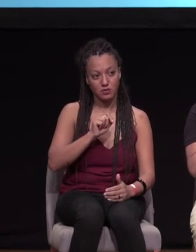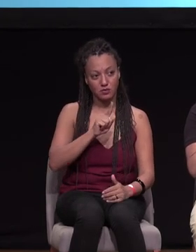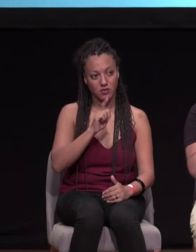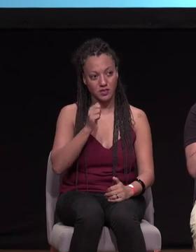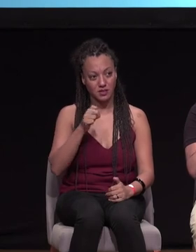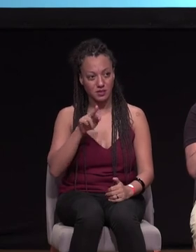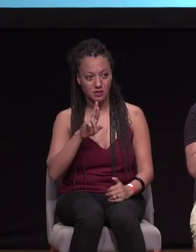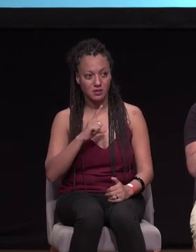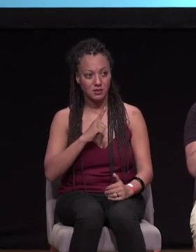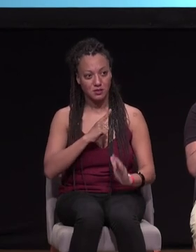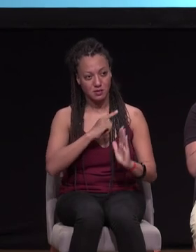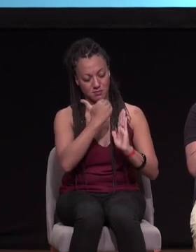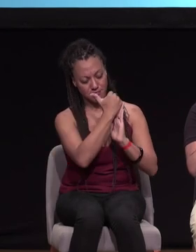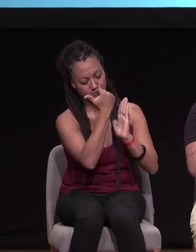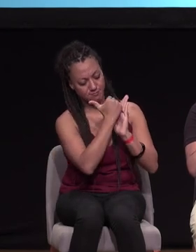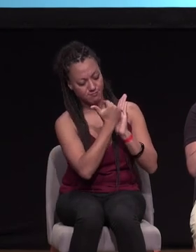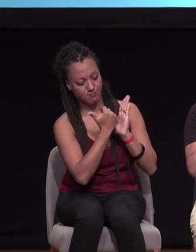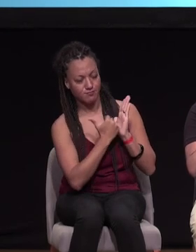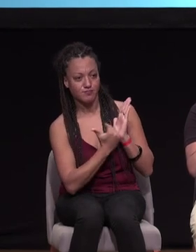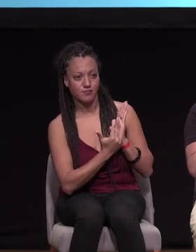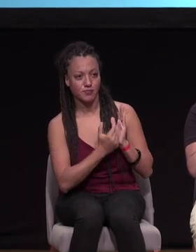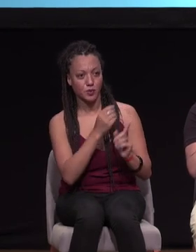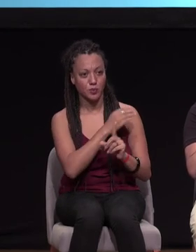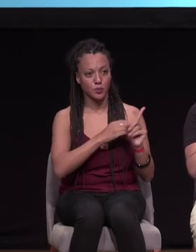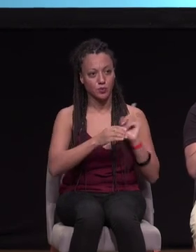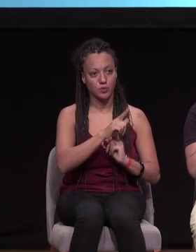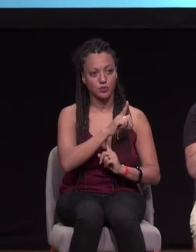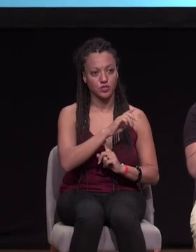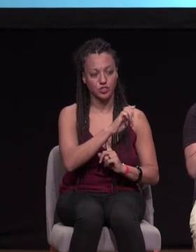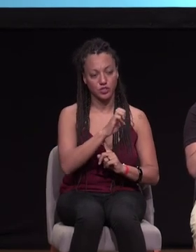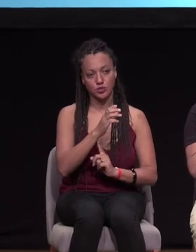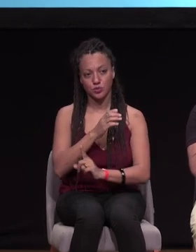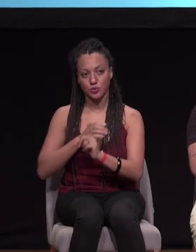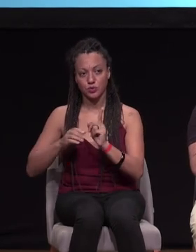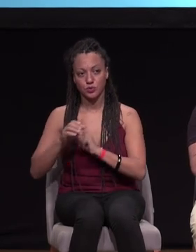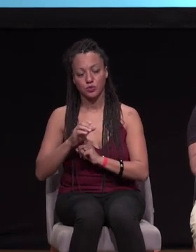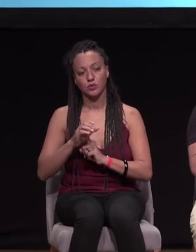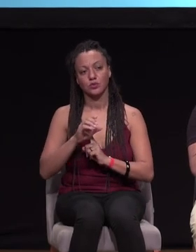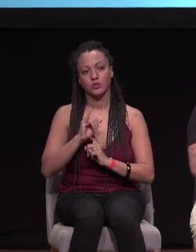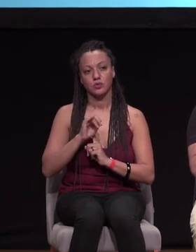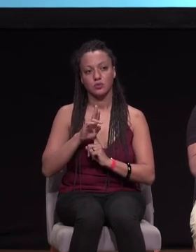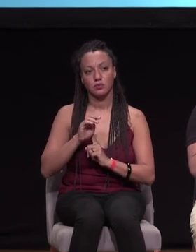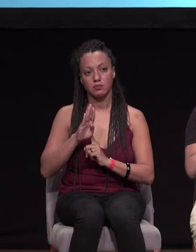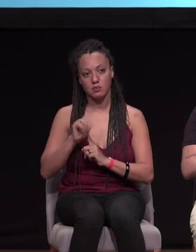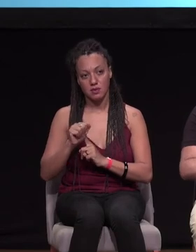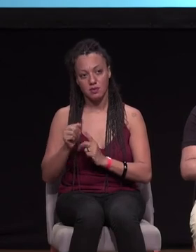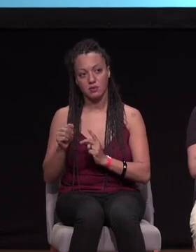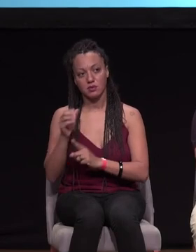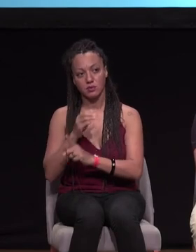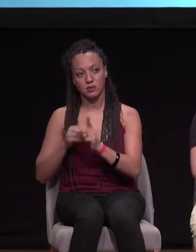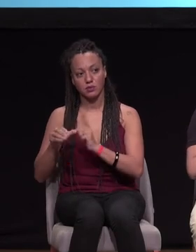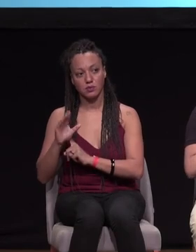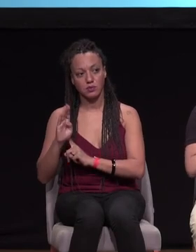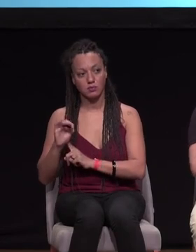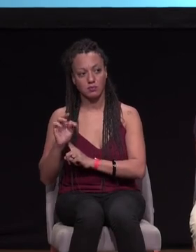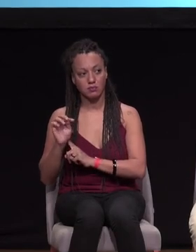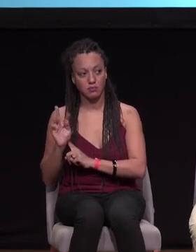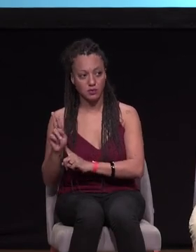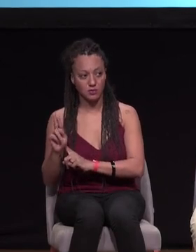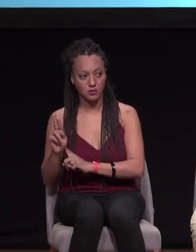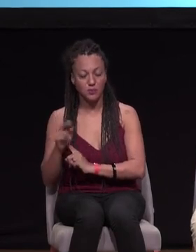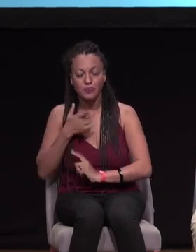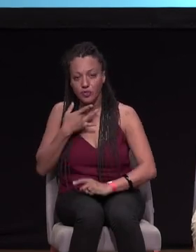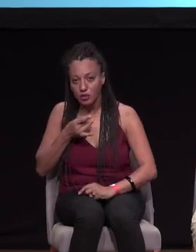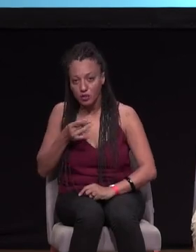que compara é o culto jeju cultura ba e oculto bando um gole de